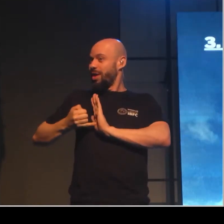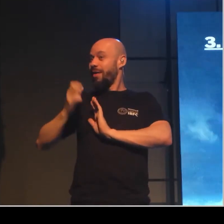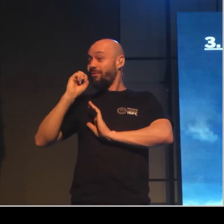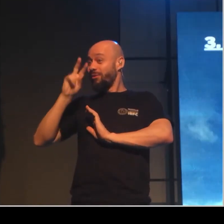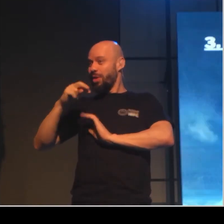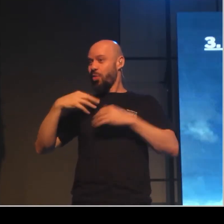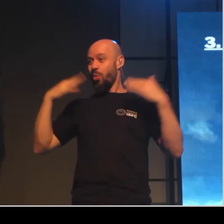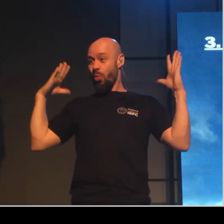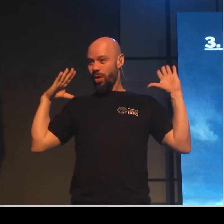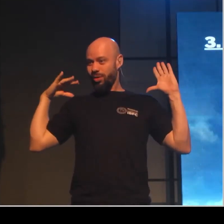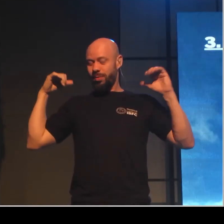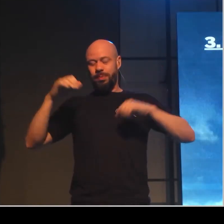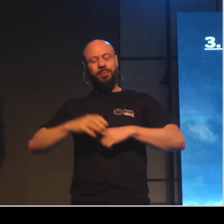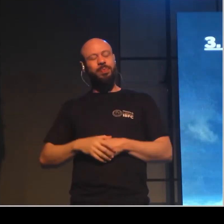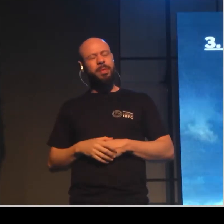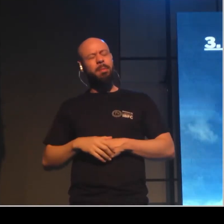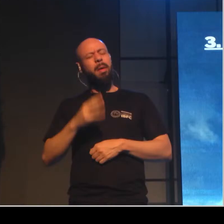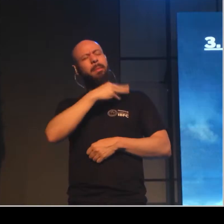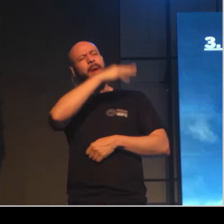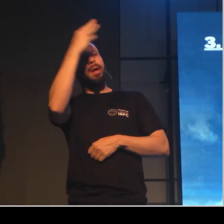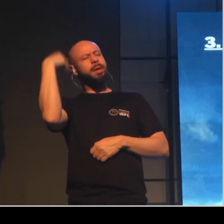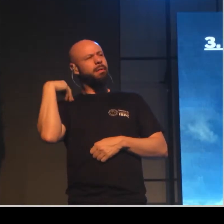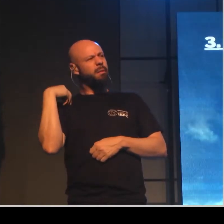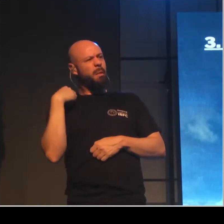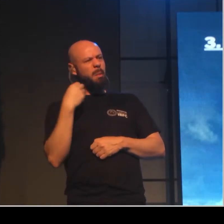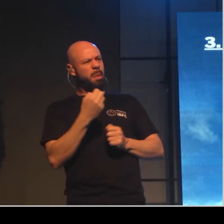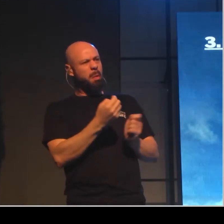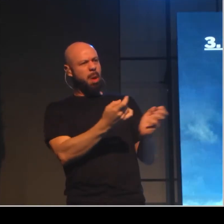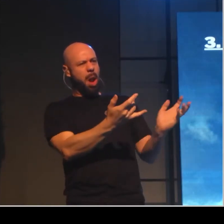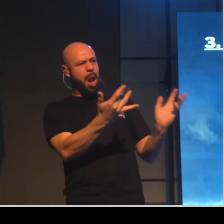E foi aquele furdunço na estrebaria.